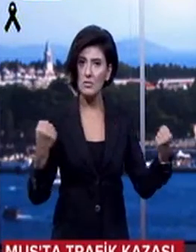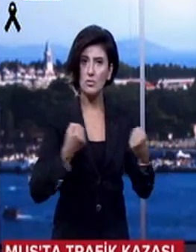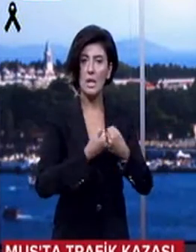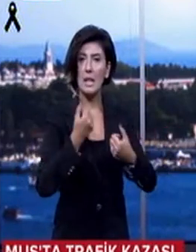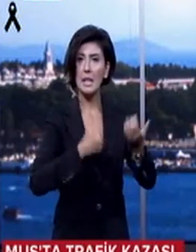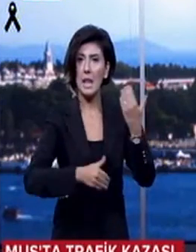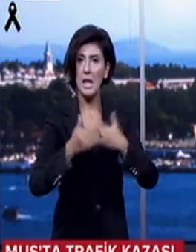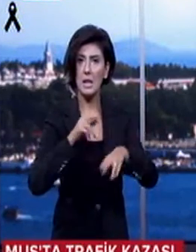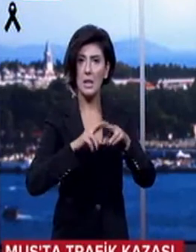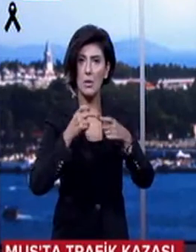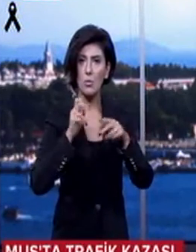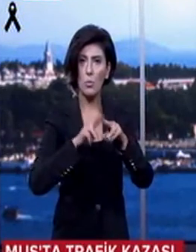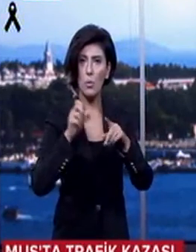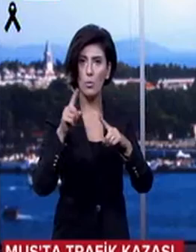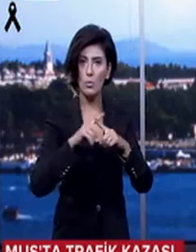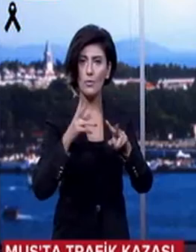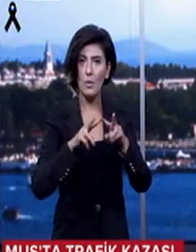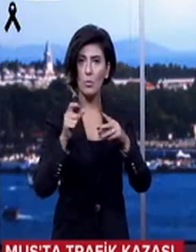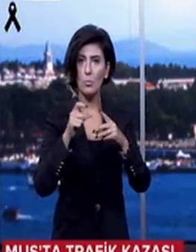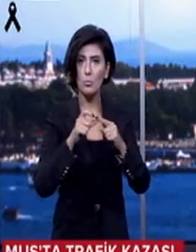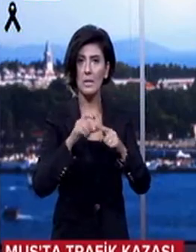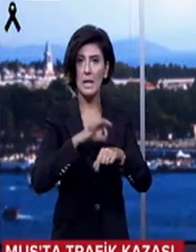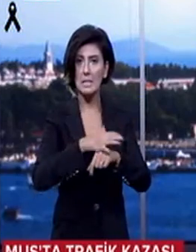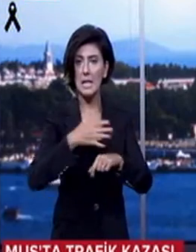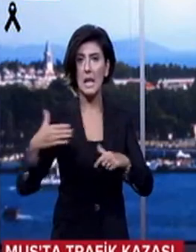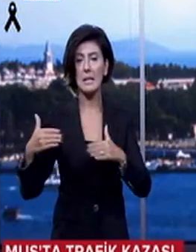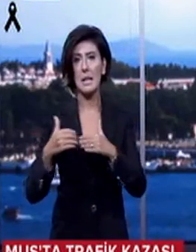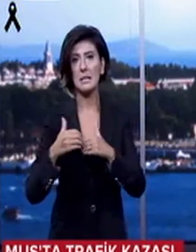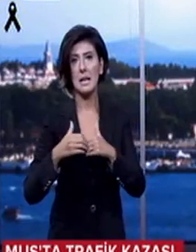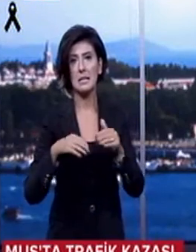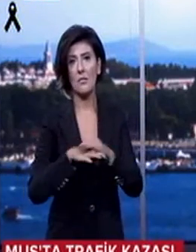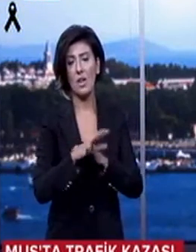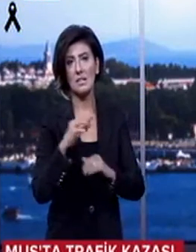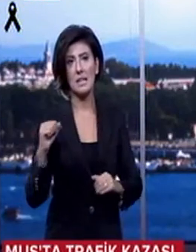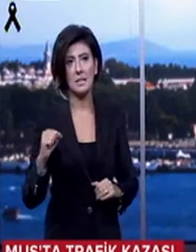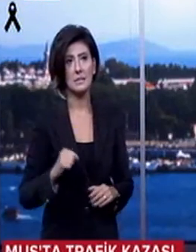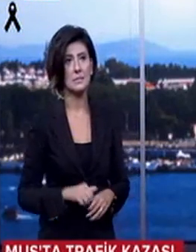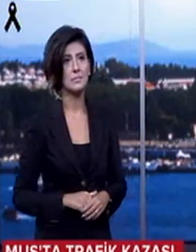çarpıştı. Yaralılar Korkut ve Muş'taki hastanelerde tedavi altına alındı.